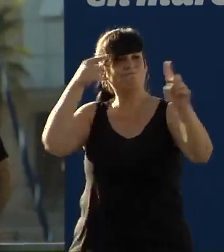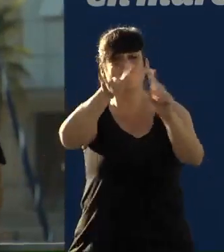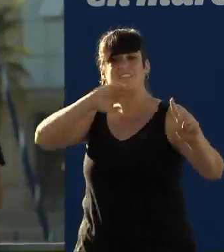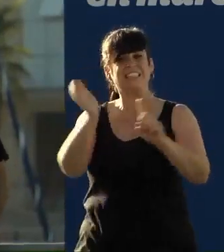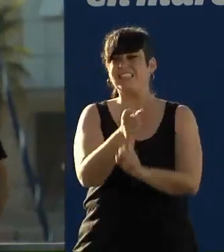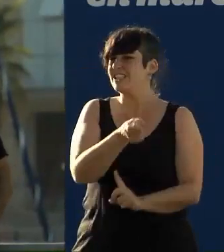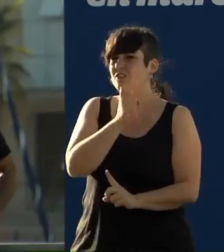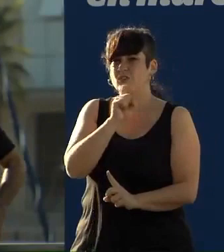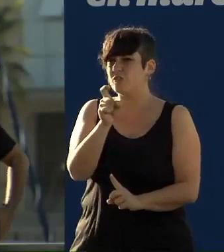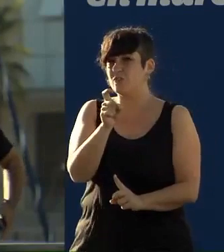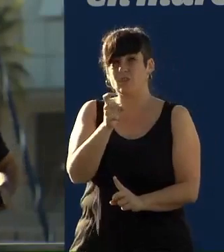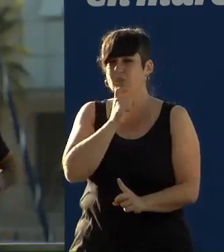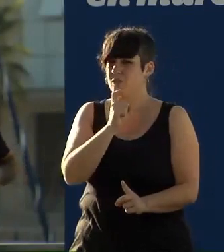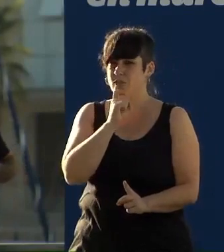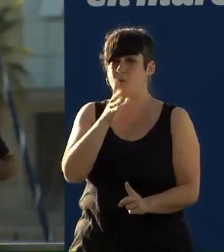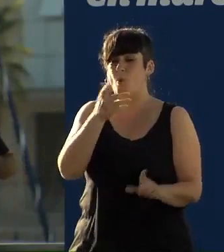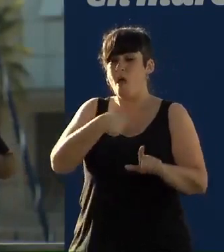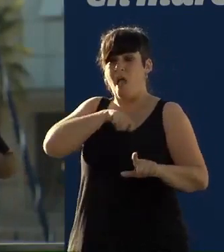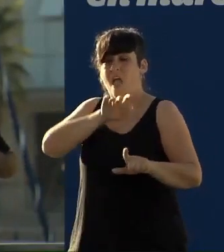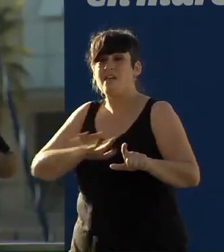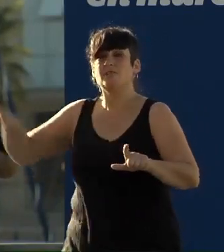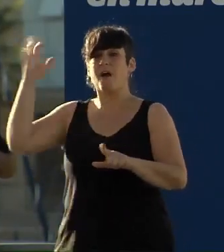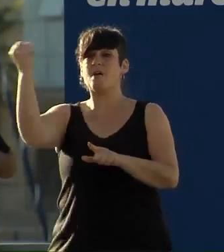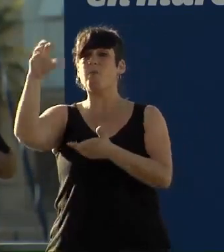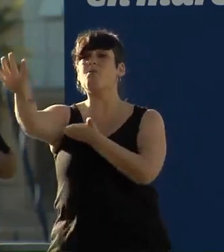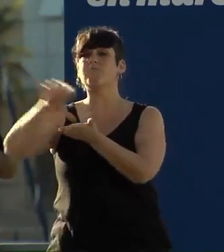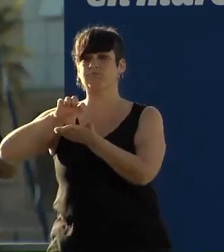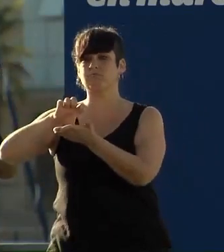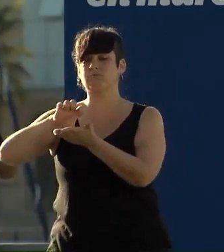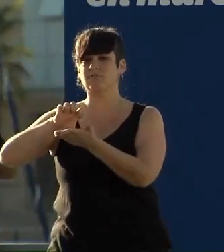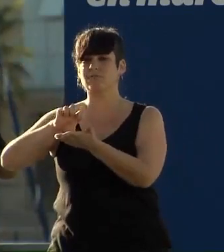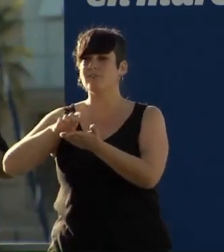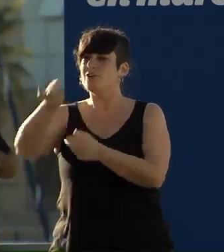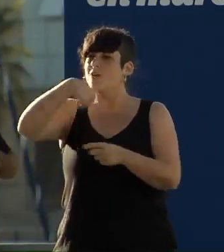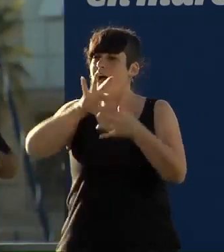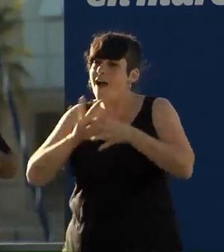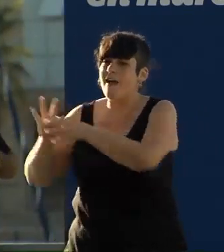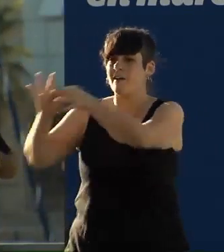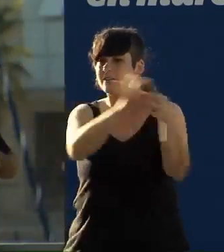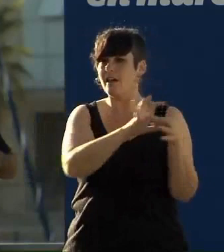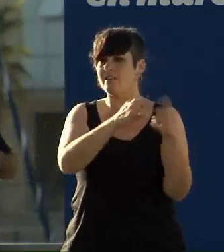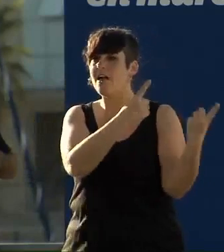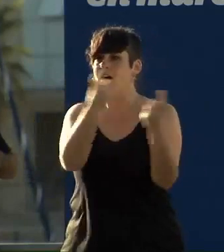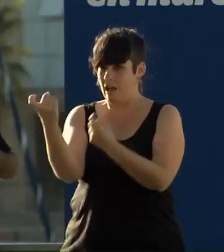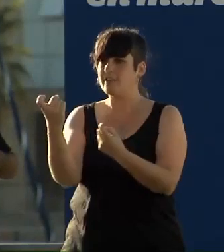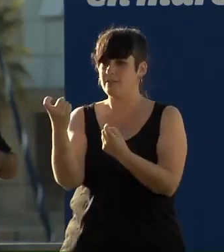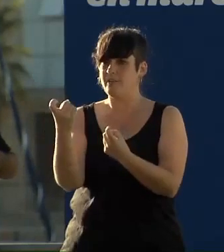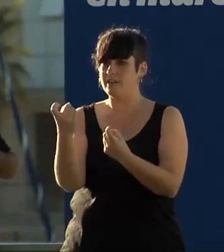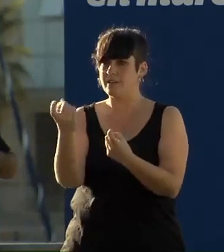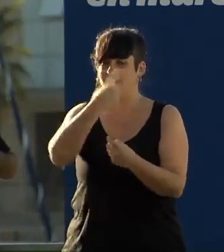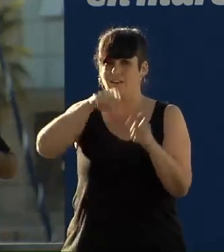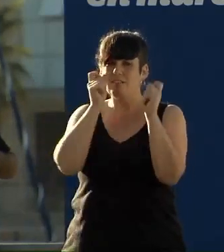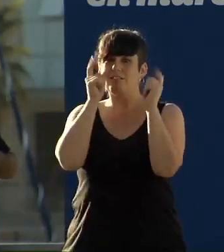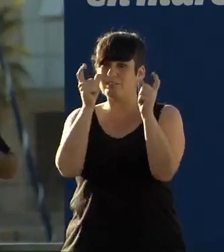poder do Estado que está centralizado onde está e que é necesario as alianzas fraternais como as alianzas que nos establecemos en